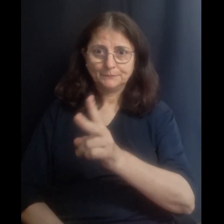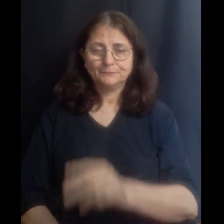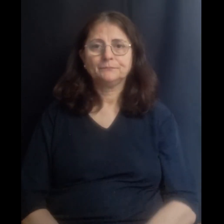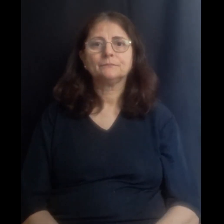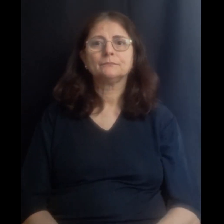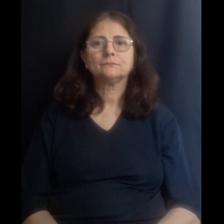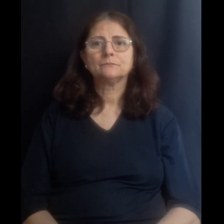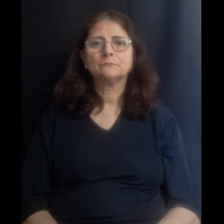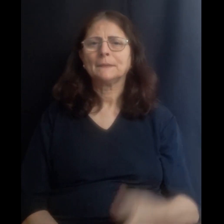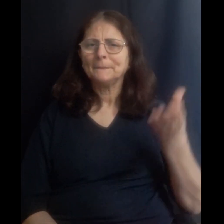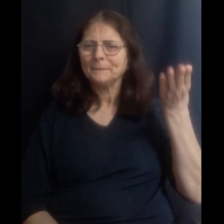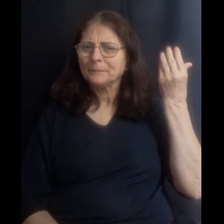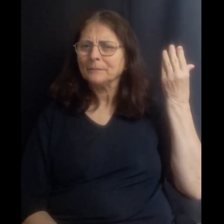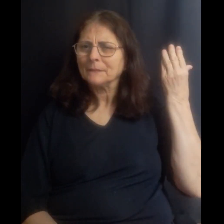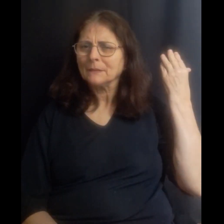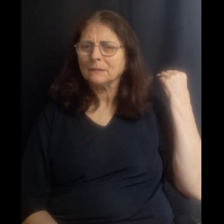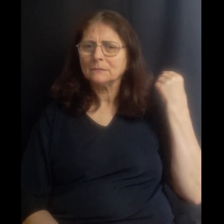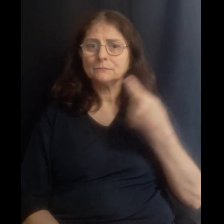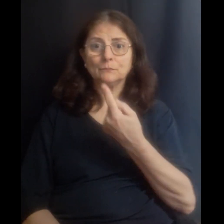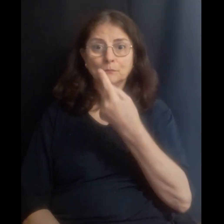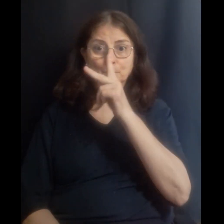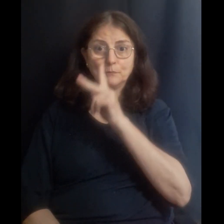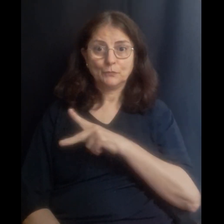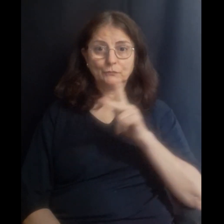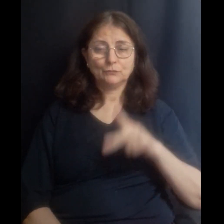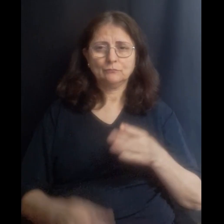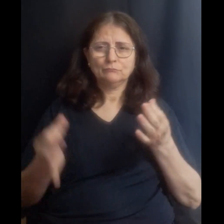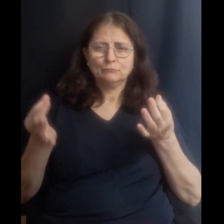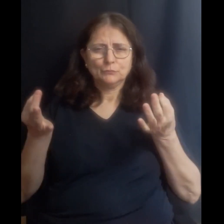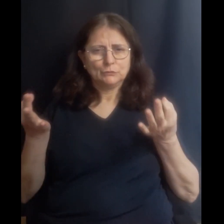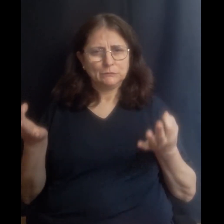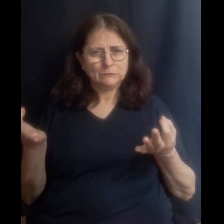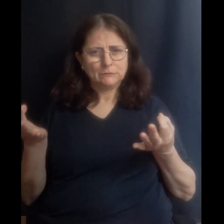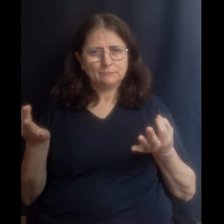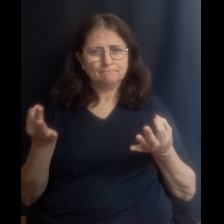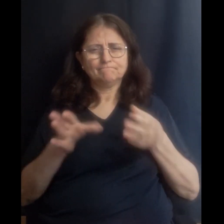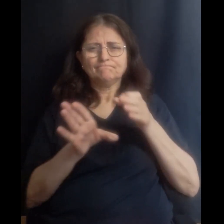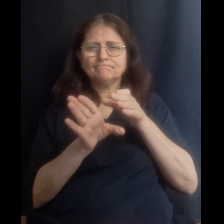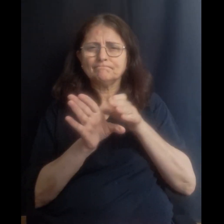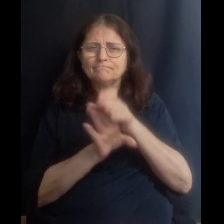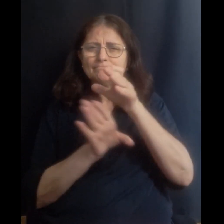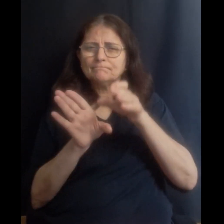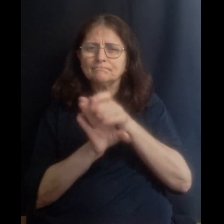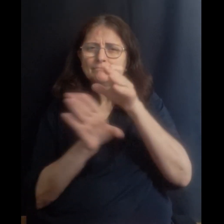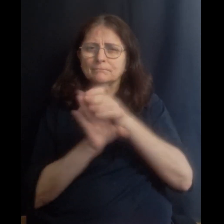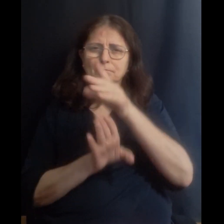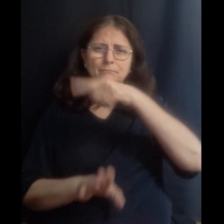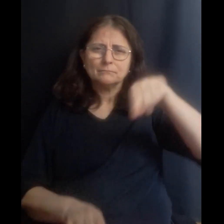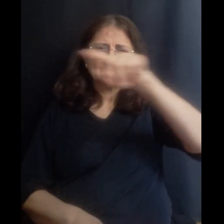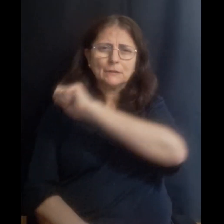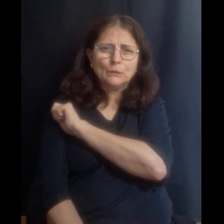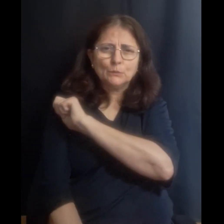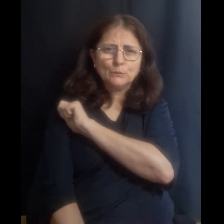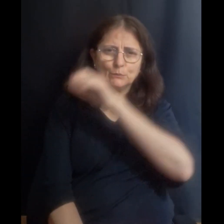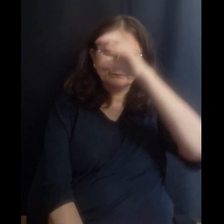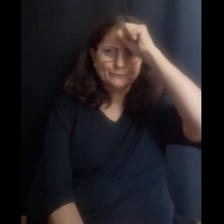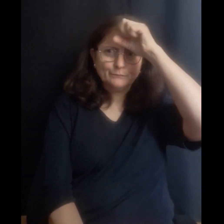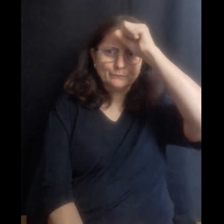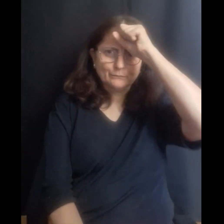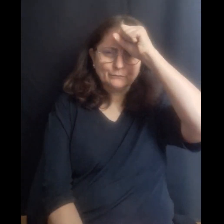sempre. Certa vez, um mestre budista deu o seguinte conselho aos seus